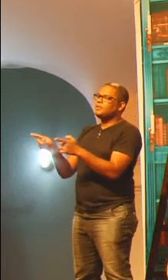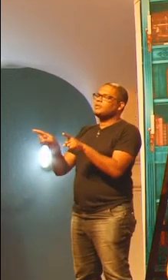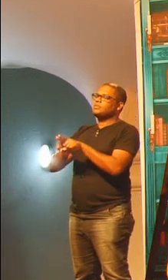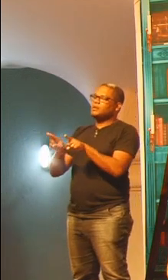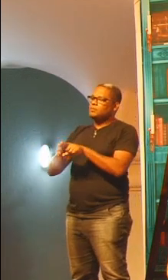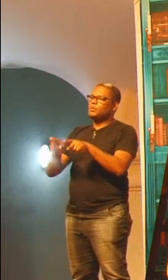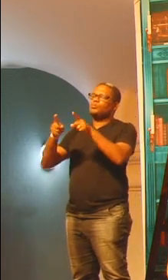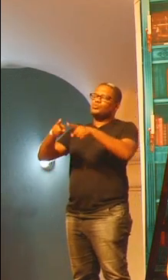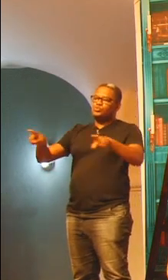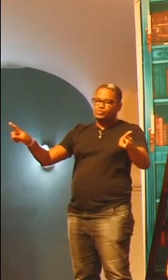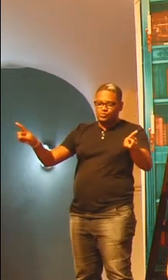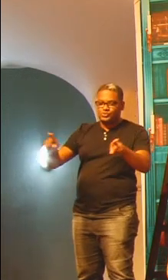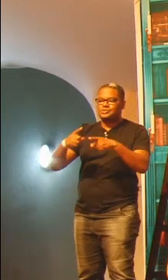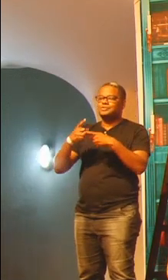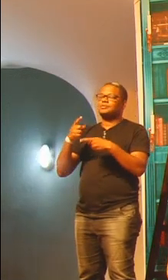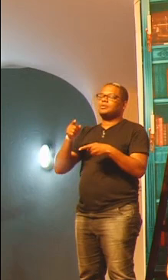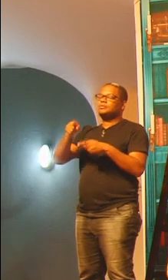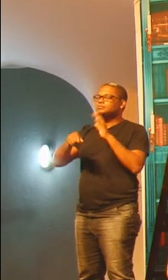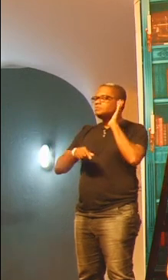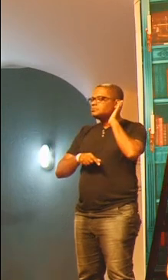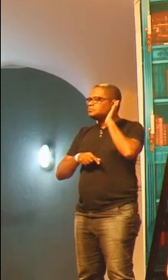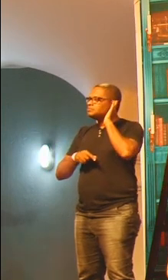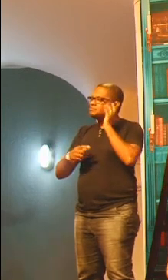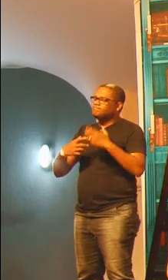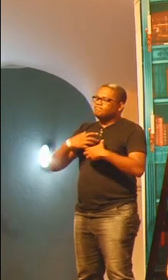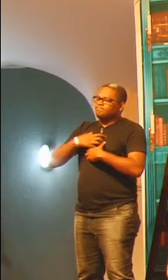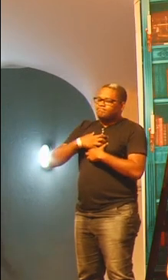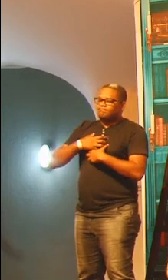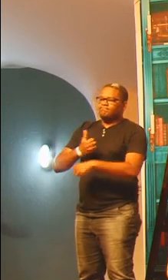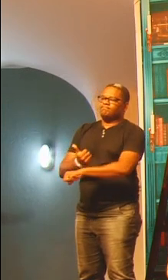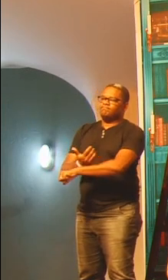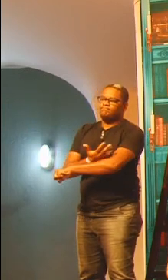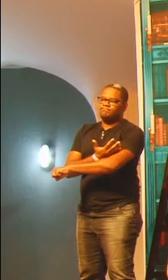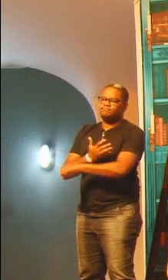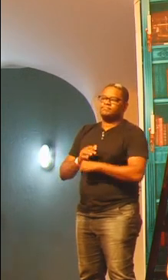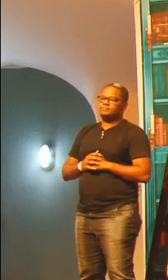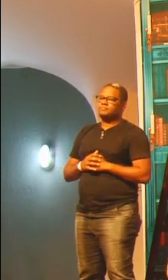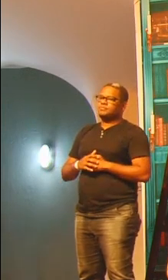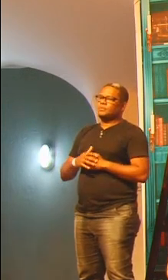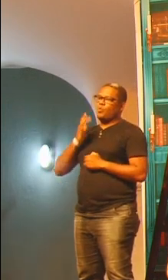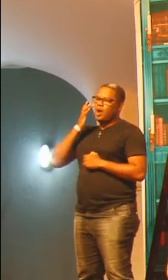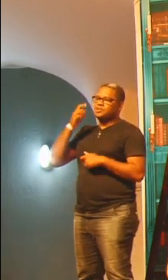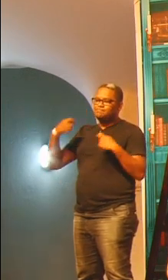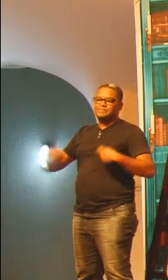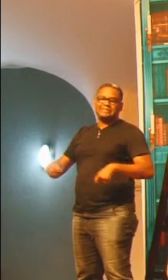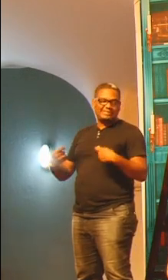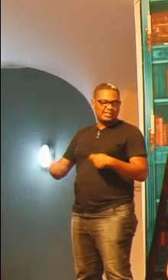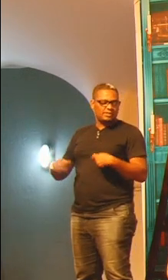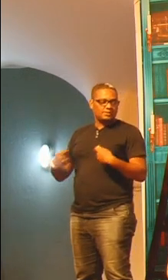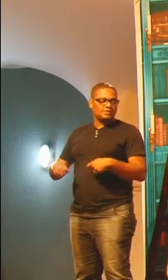da música, vem da música também, né? Acho que é necessário, né?